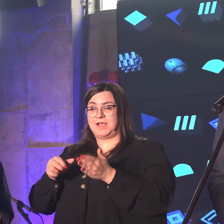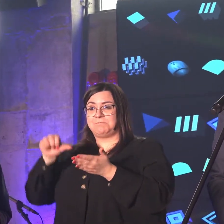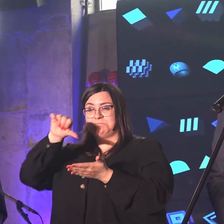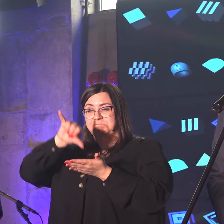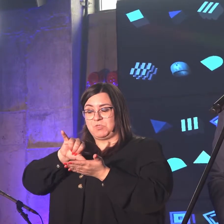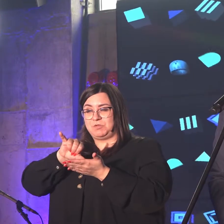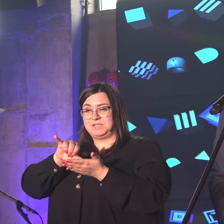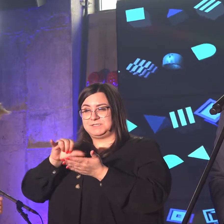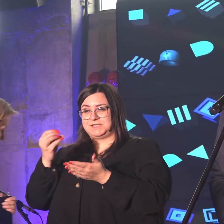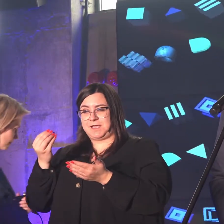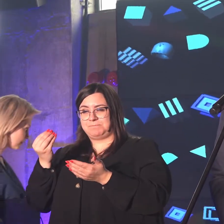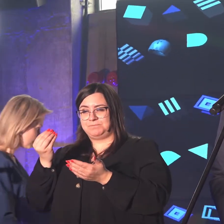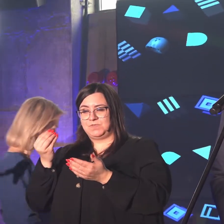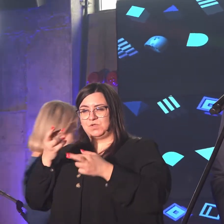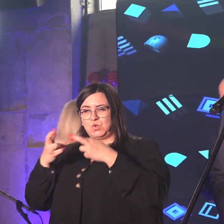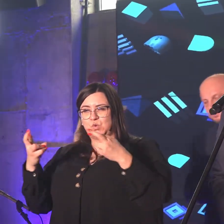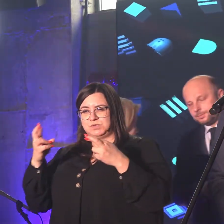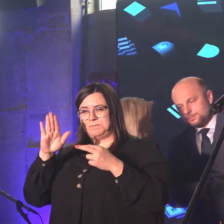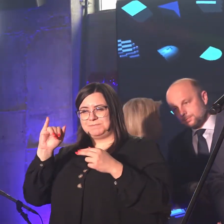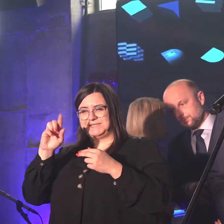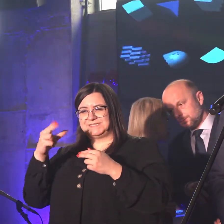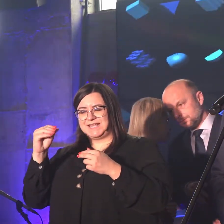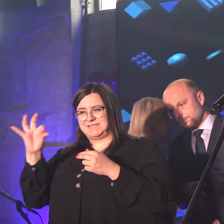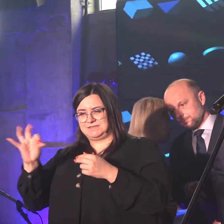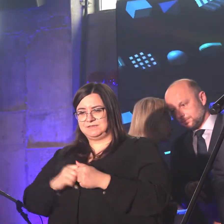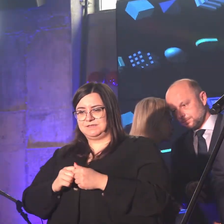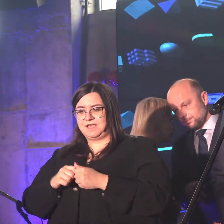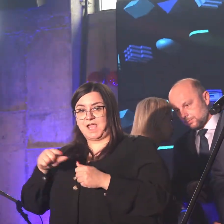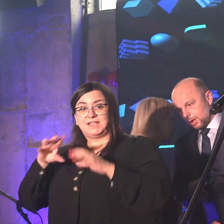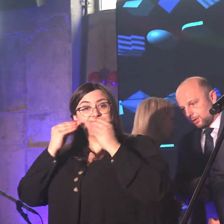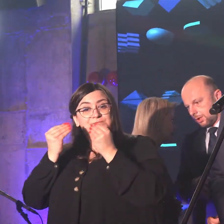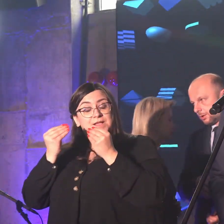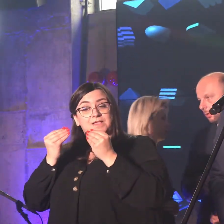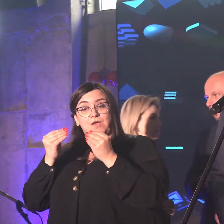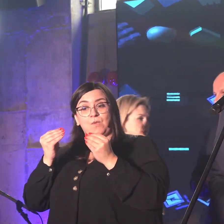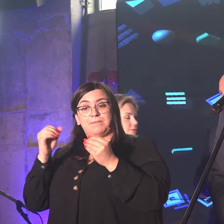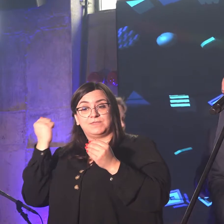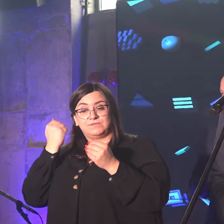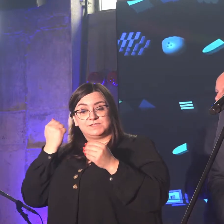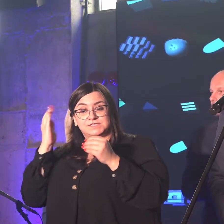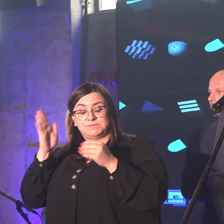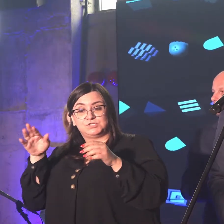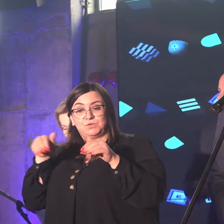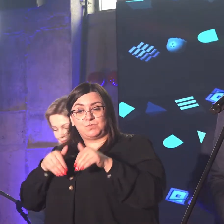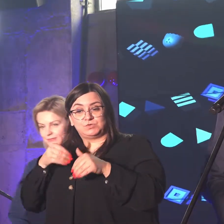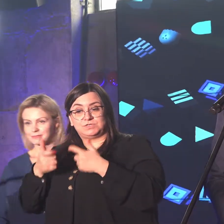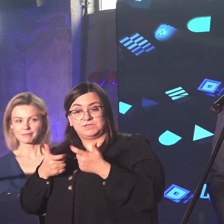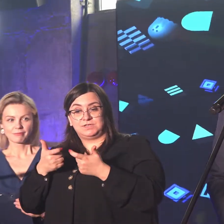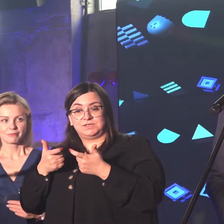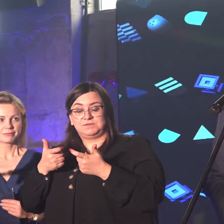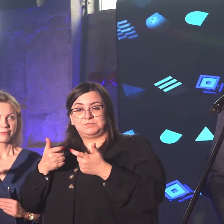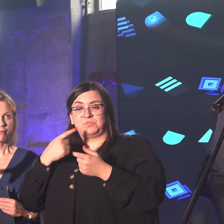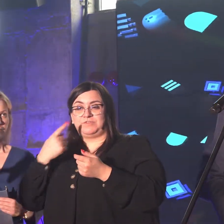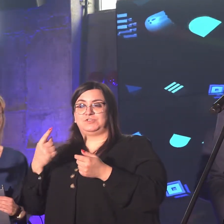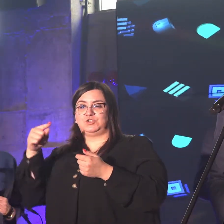kraju, możemy to z dumą powiedzieć, a dzięki tym wspaniałym piwnicom będzie można stwierdzić, że to zawsze było,